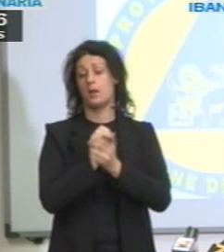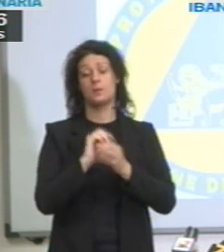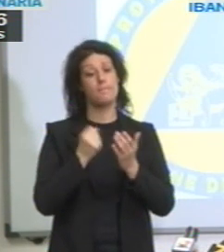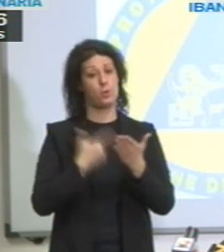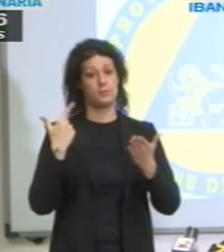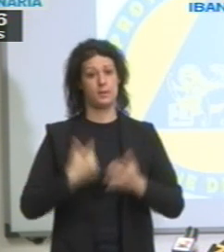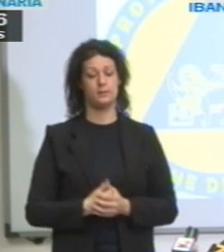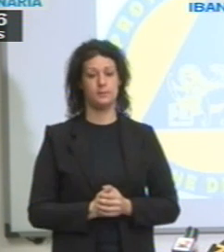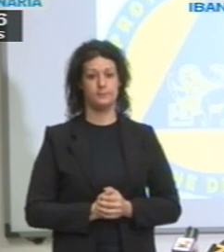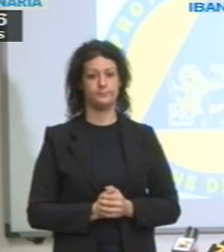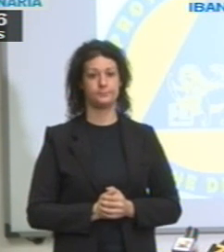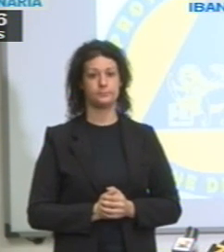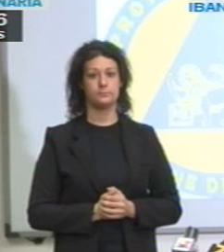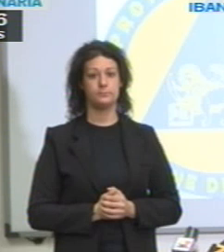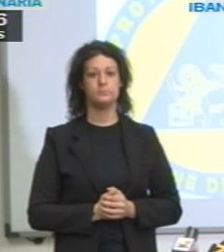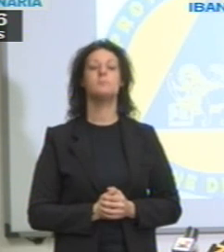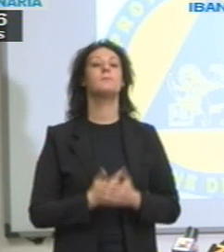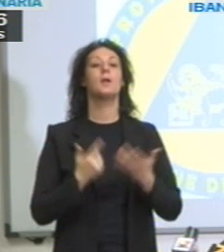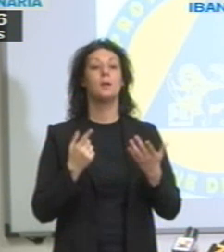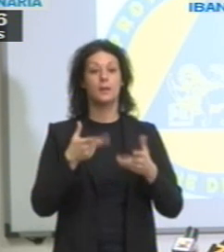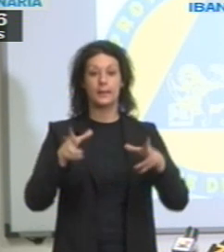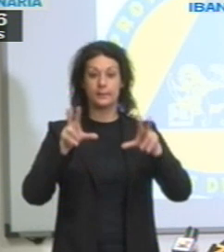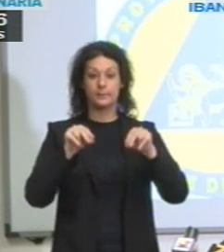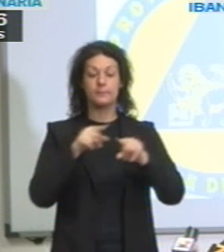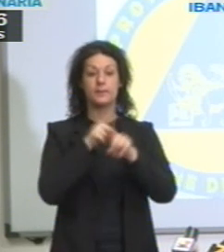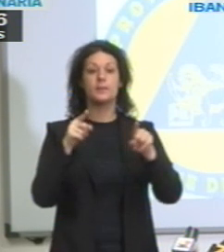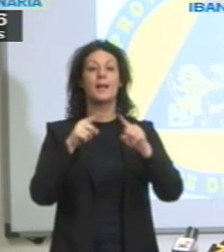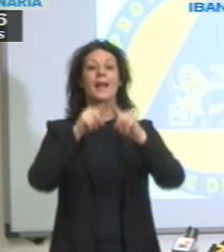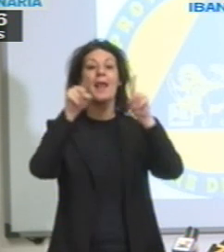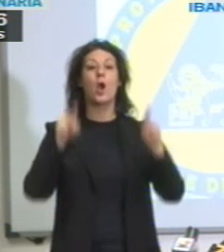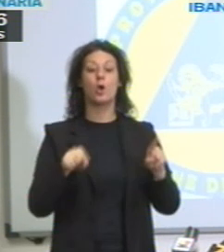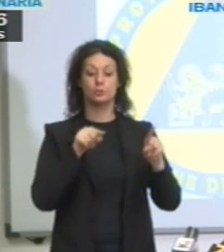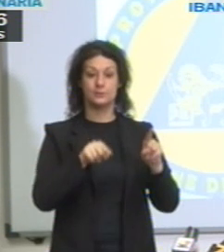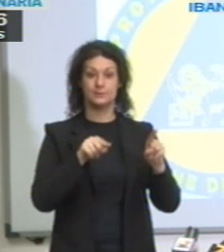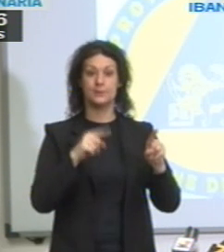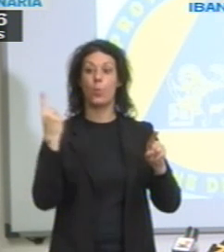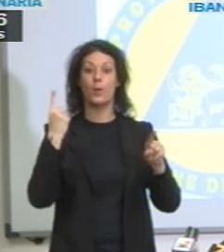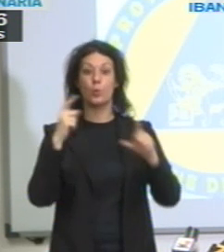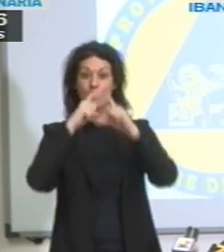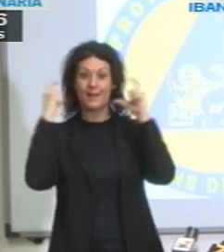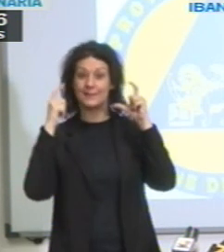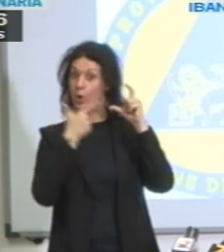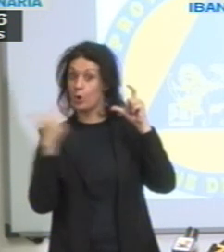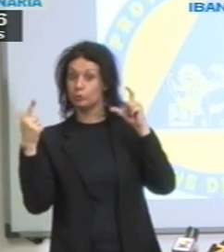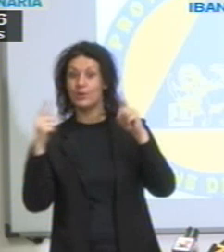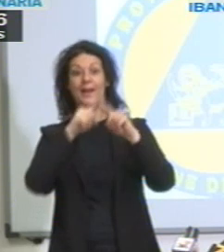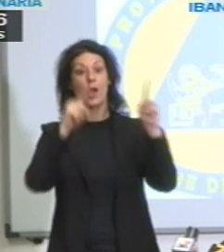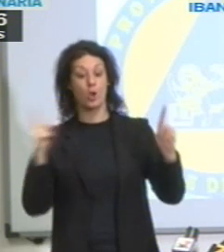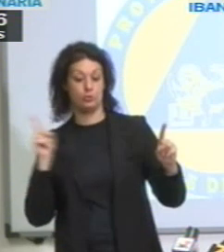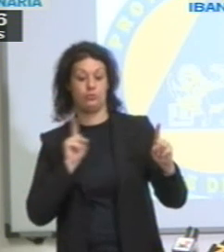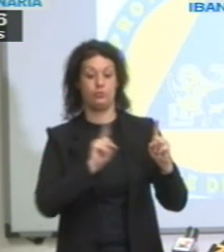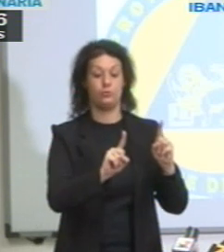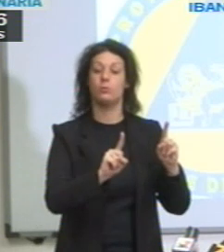non far entrare nessuno negli esercizi commerciali se non ha la mascherina. E vedo che molti ovviamente